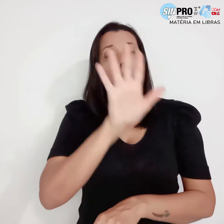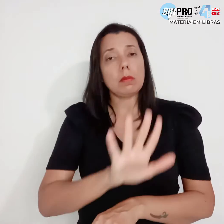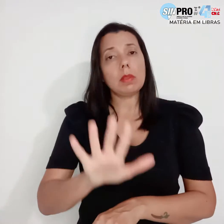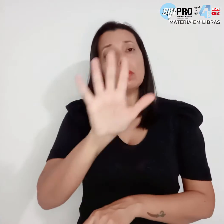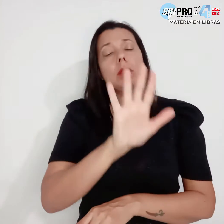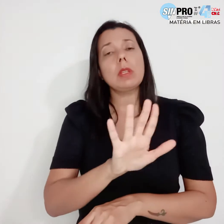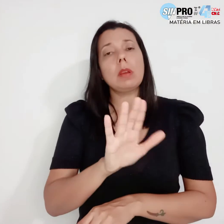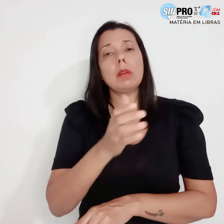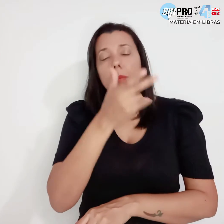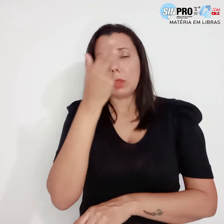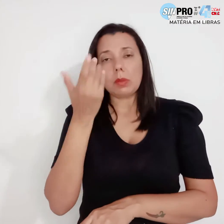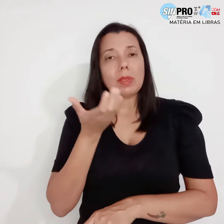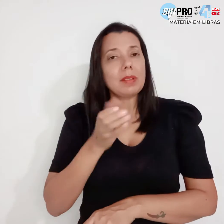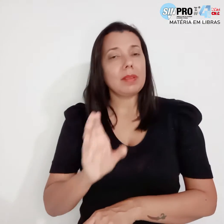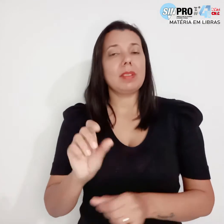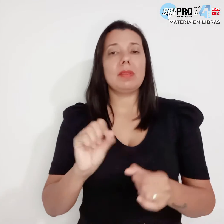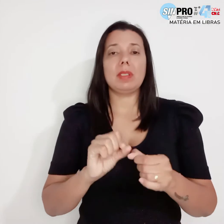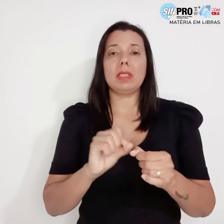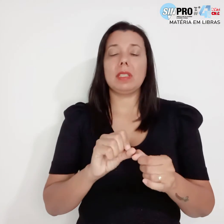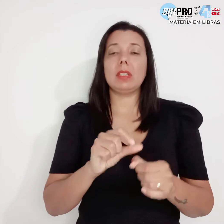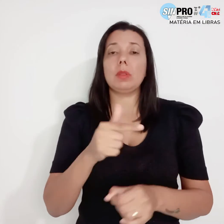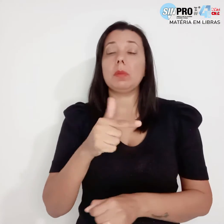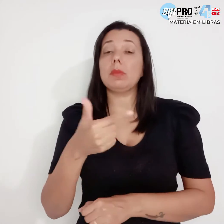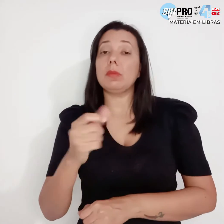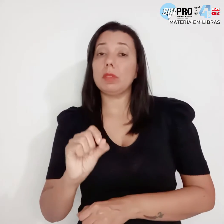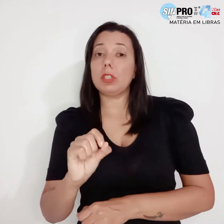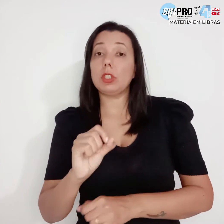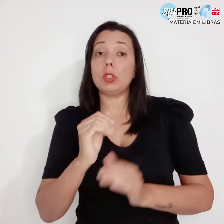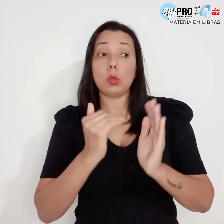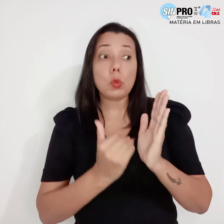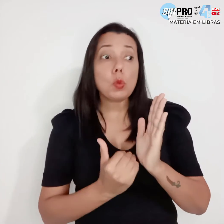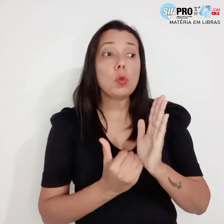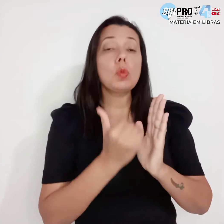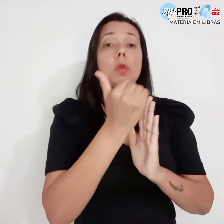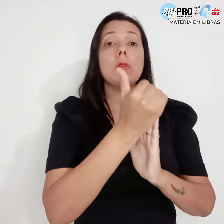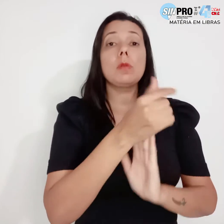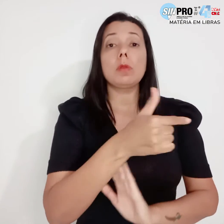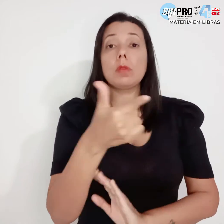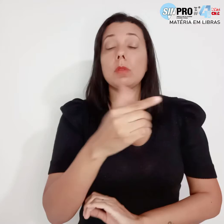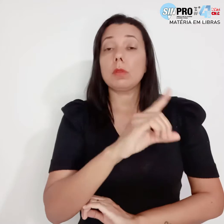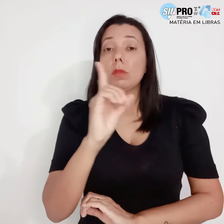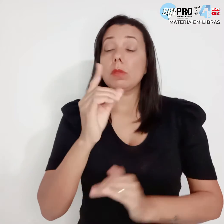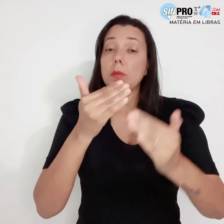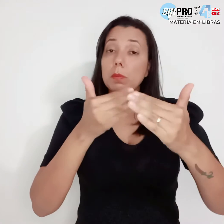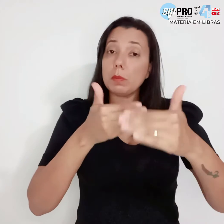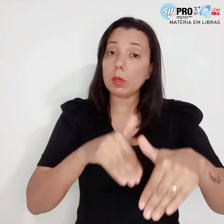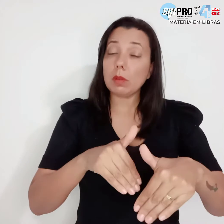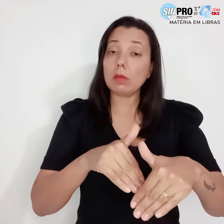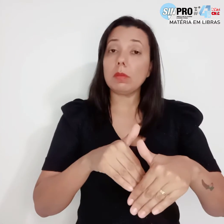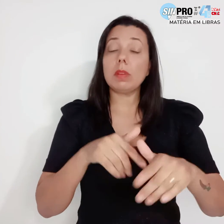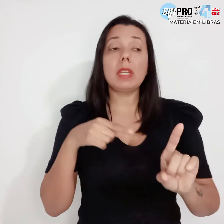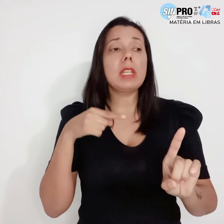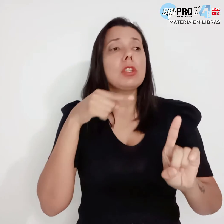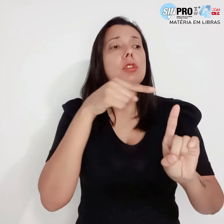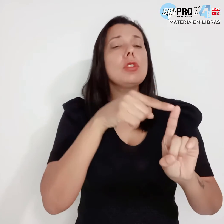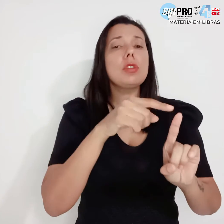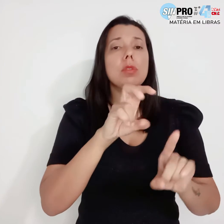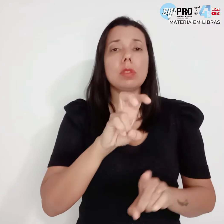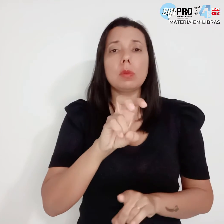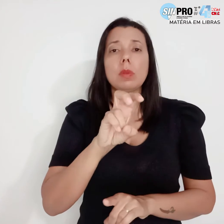de Abstenção do Enem 2020 subiu no segundo dia de prova e atingiu